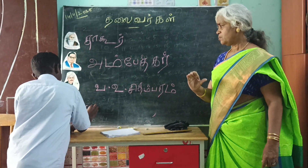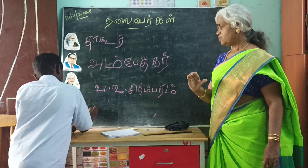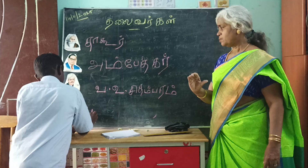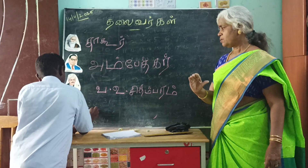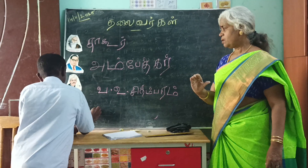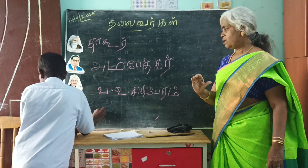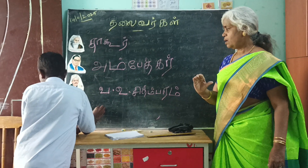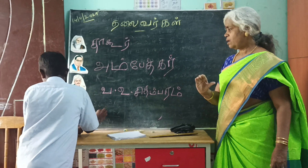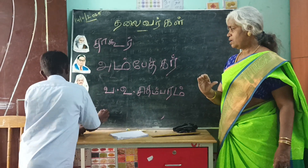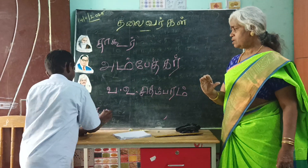கா